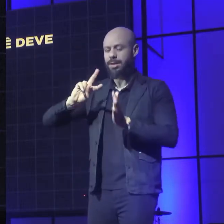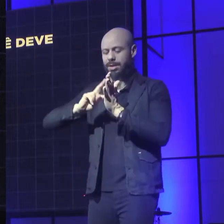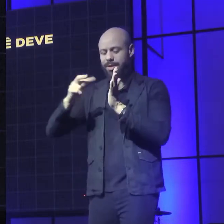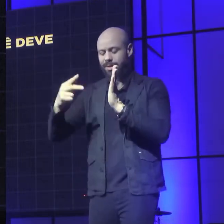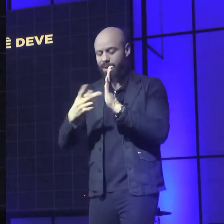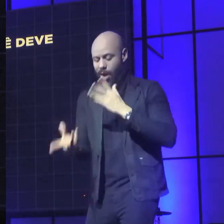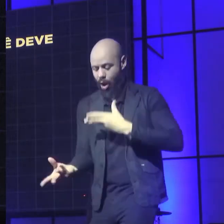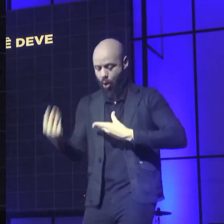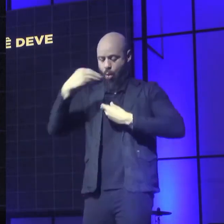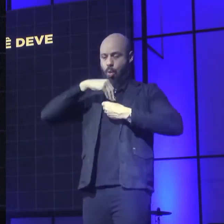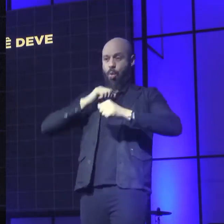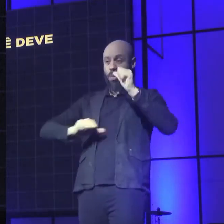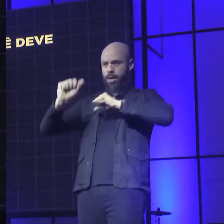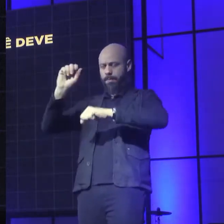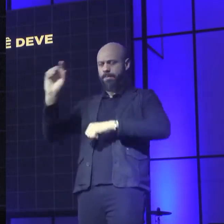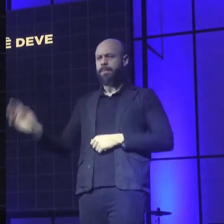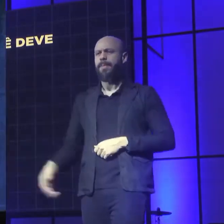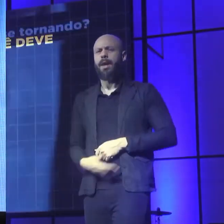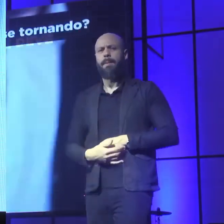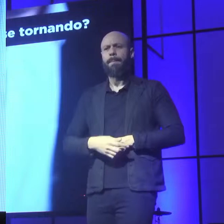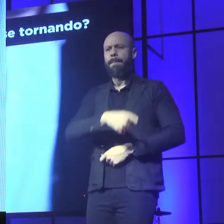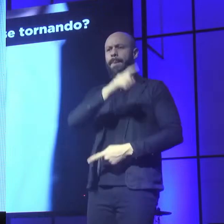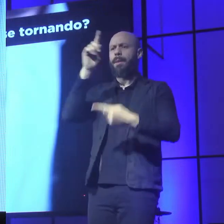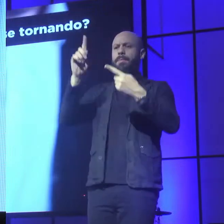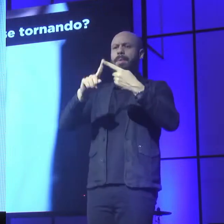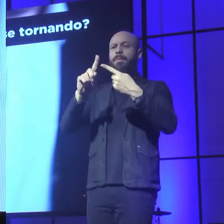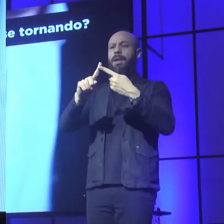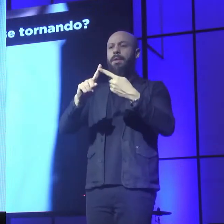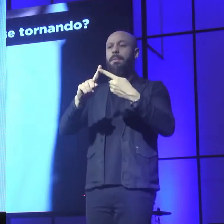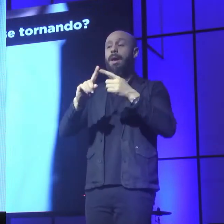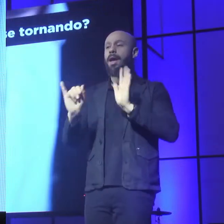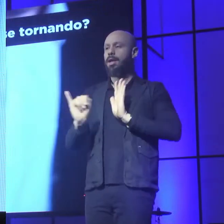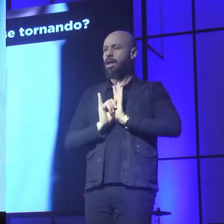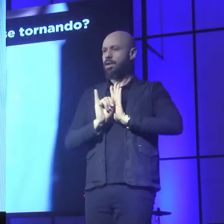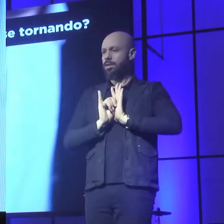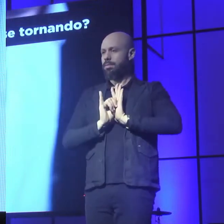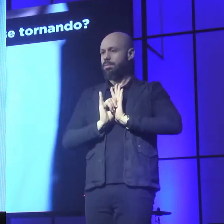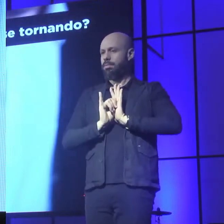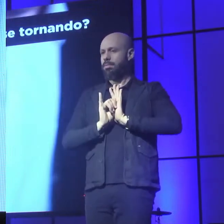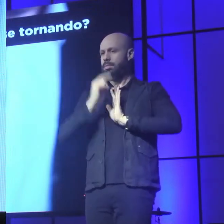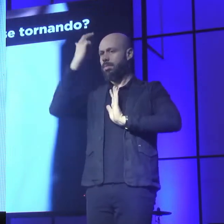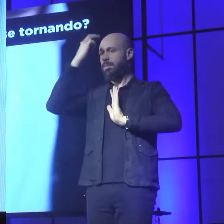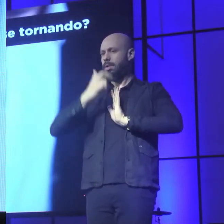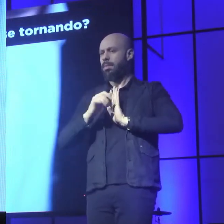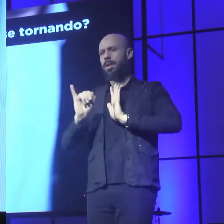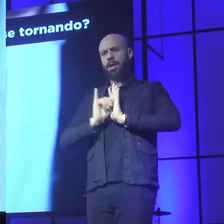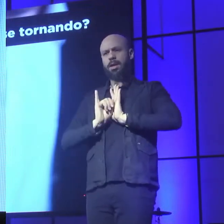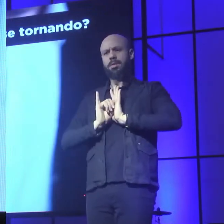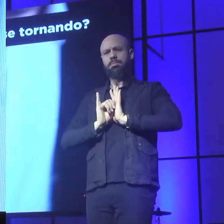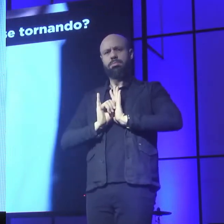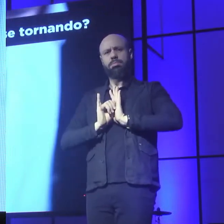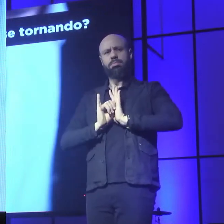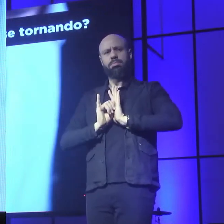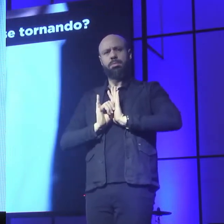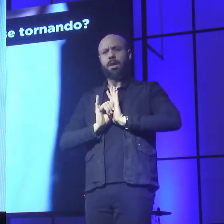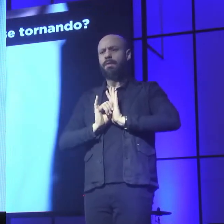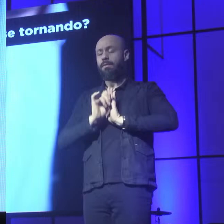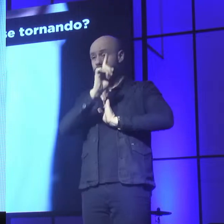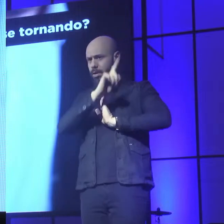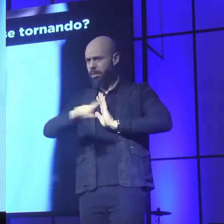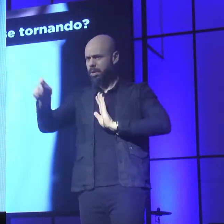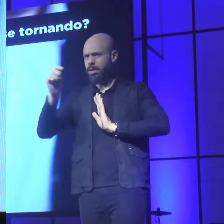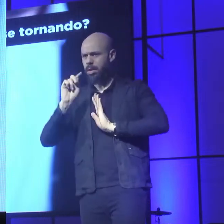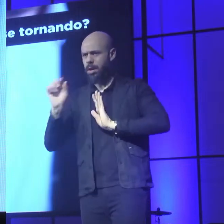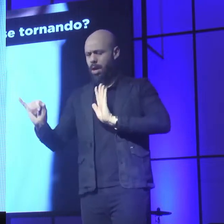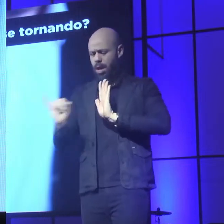A primeira é a sua identidade. Gente, Você precisa olhar para a sua